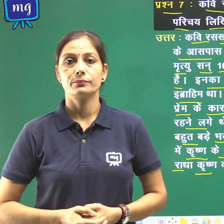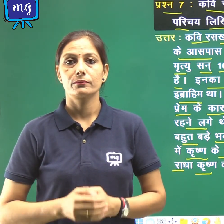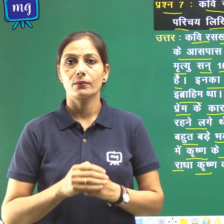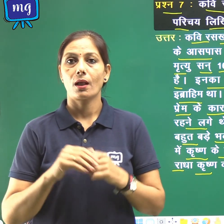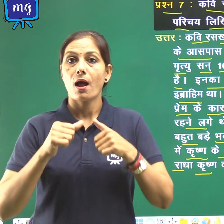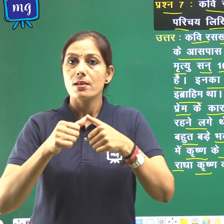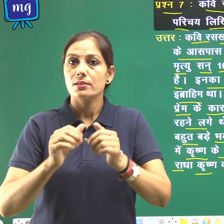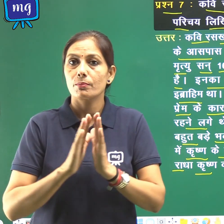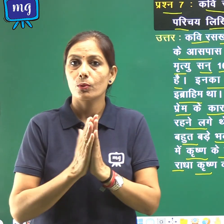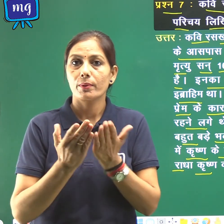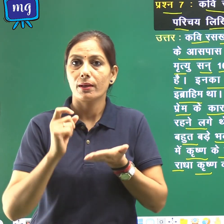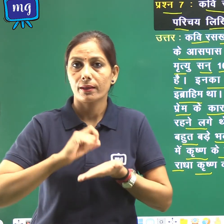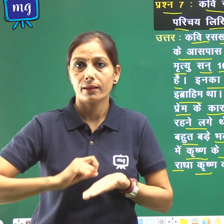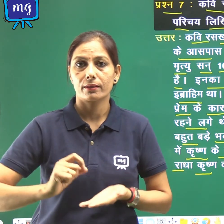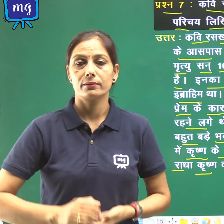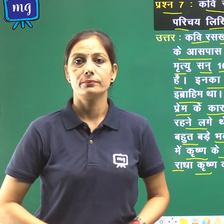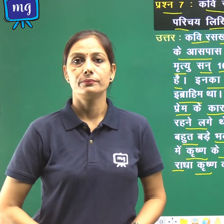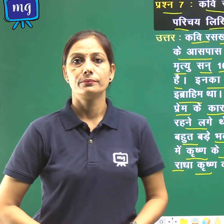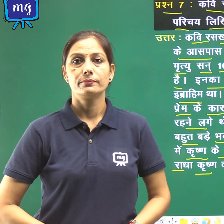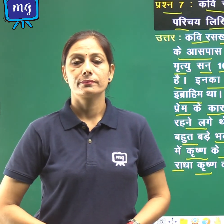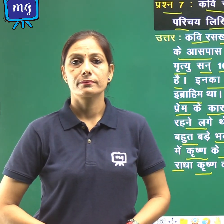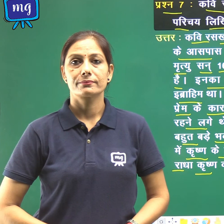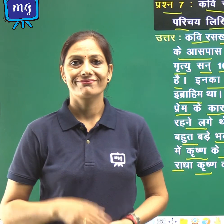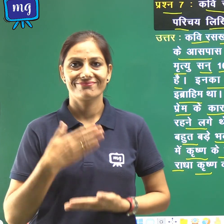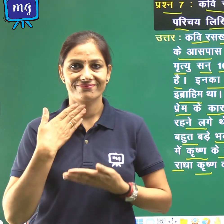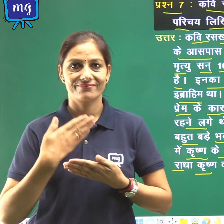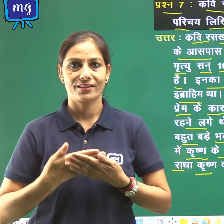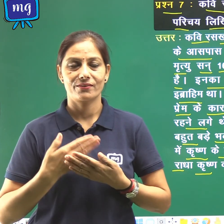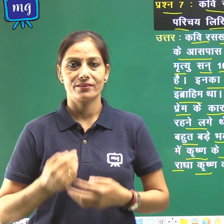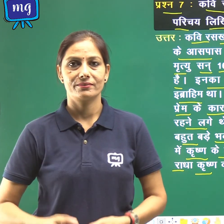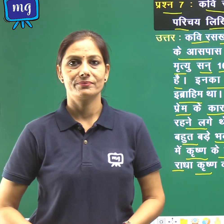अपनी उत्तर पुस्तिका में लिखें। धन्यवाद।